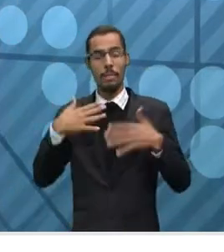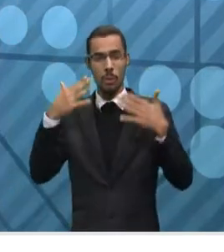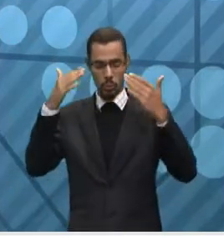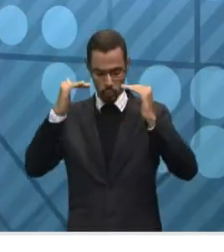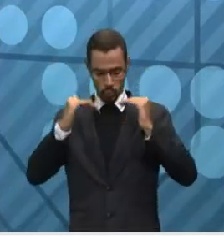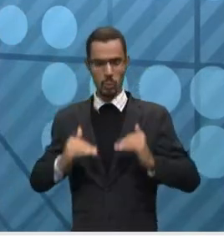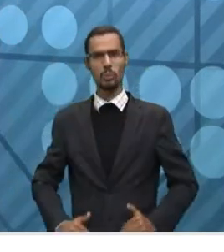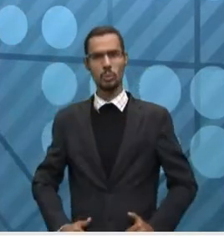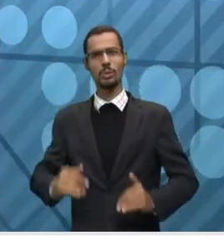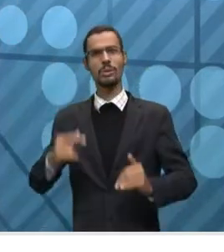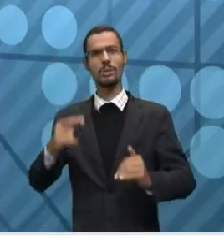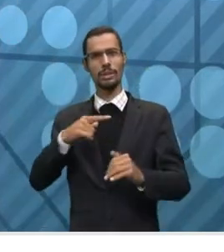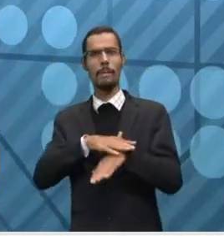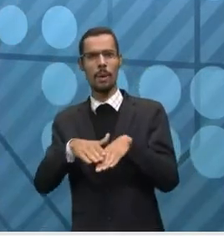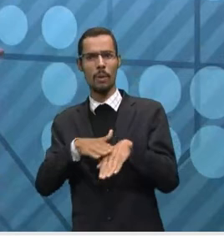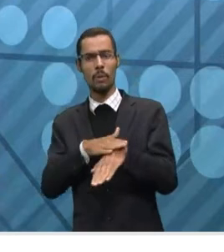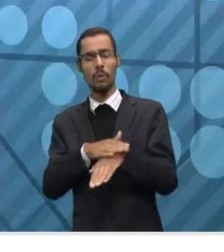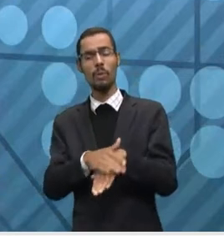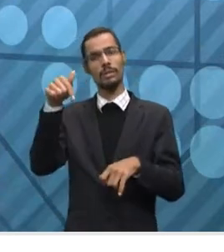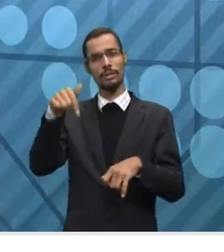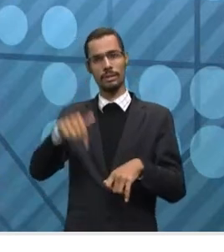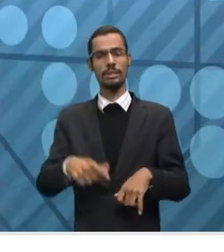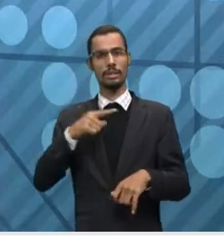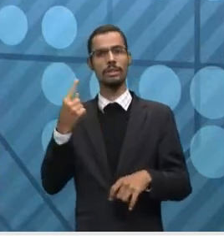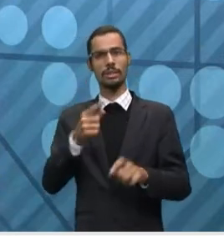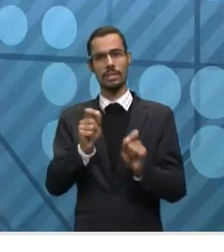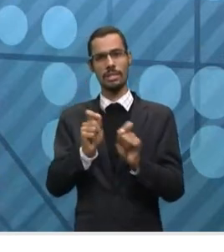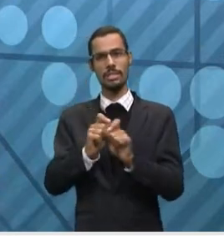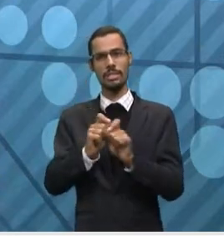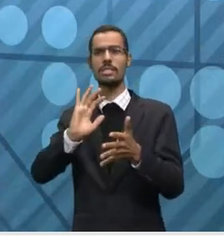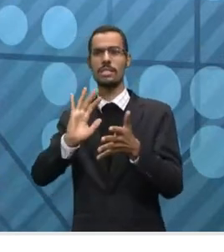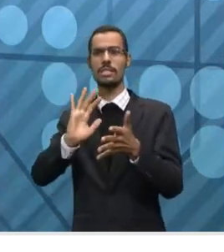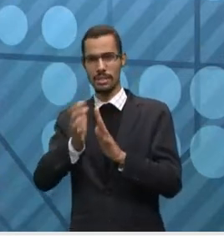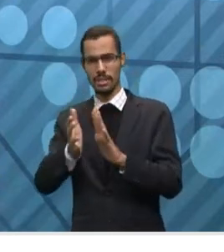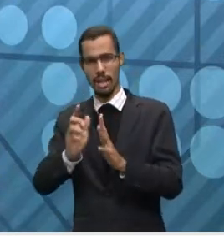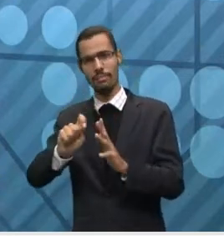esses lugares, no dorso da mão, onde nós podemos ver os